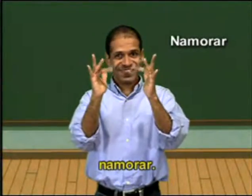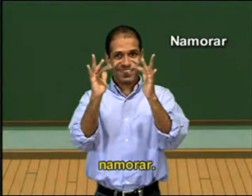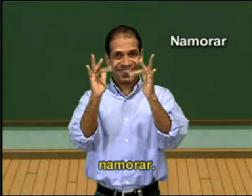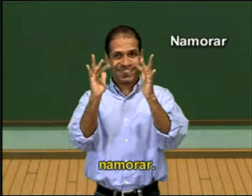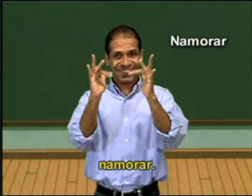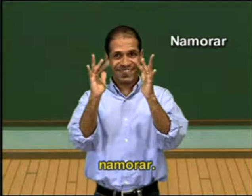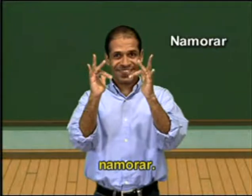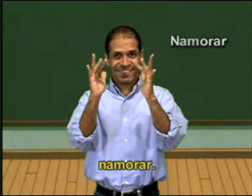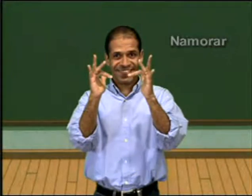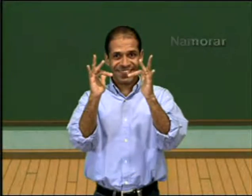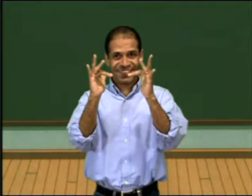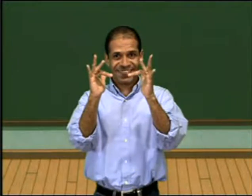namorar.